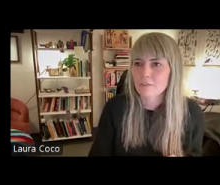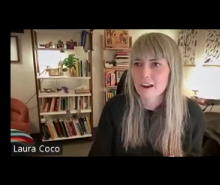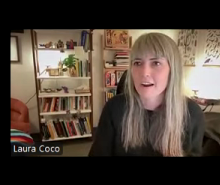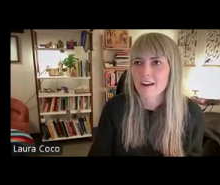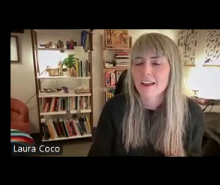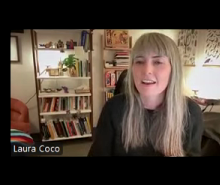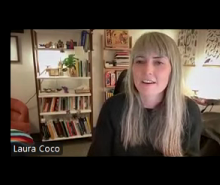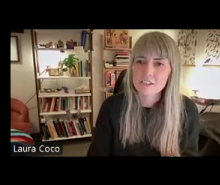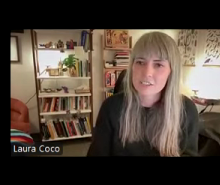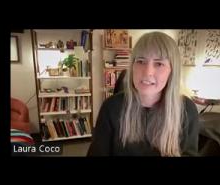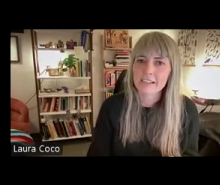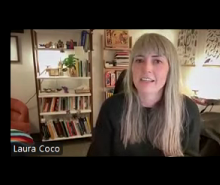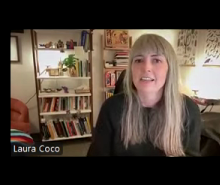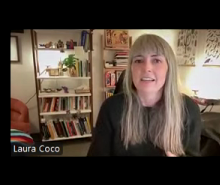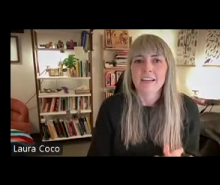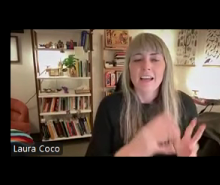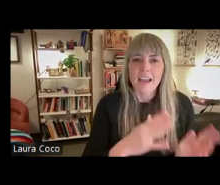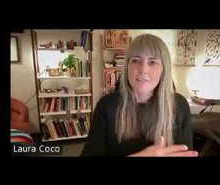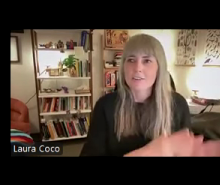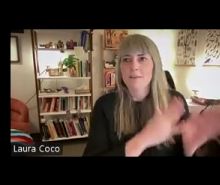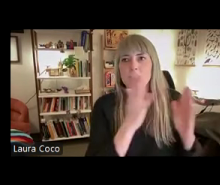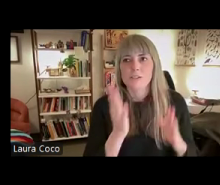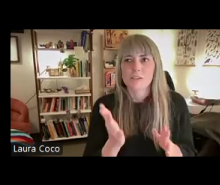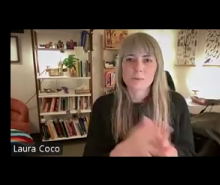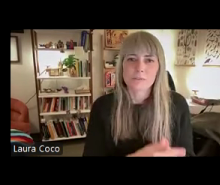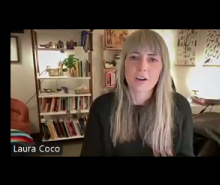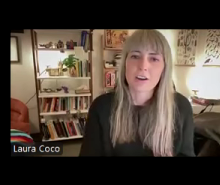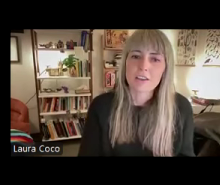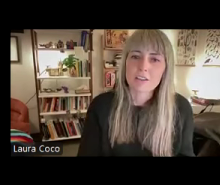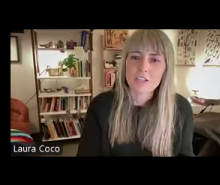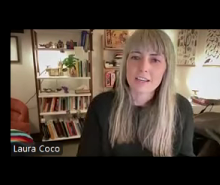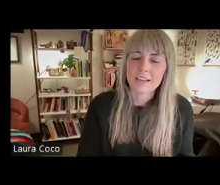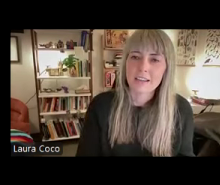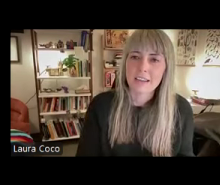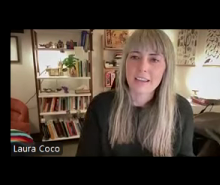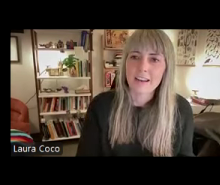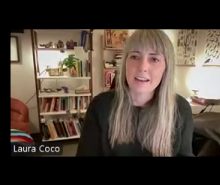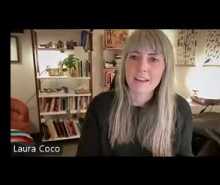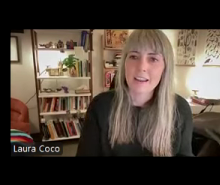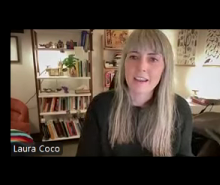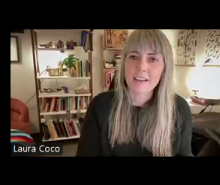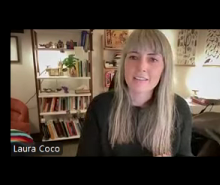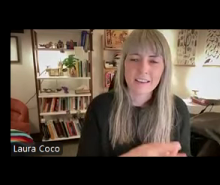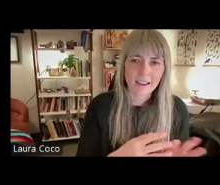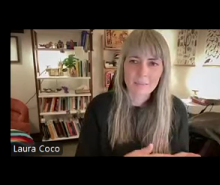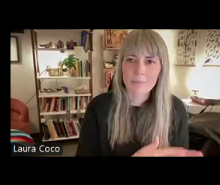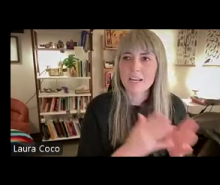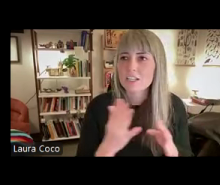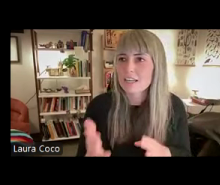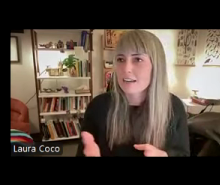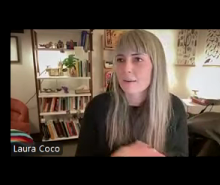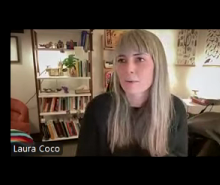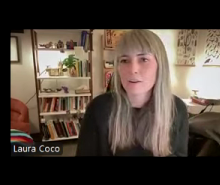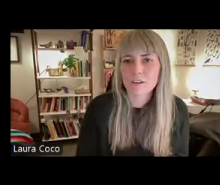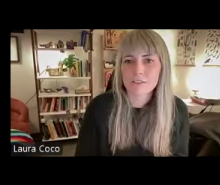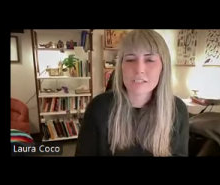Esta es una imagen de nosotros en una feria. ah, Después de que estudié audiología,